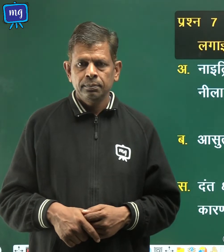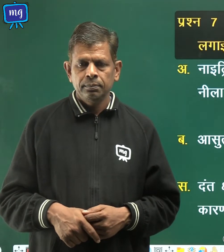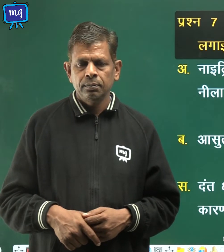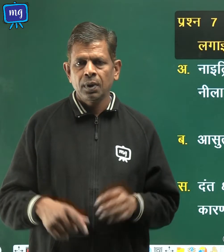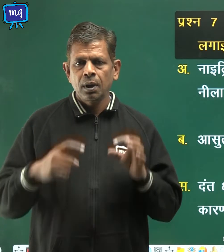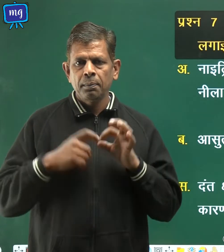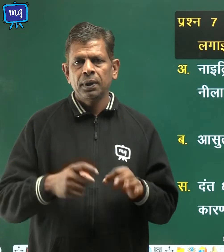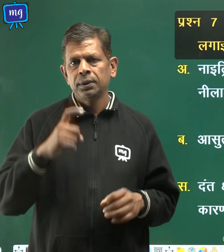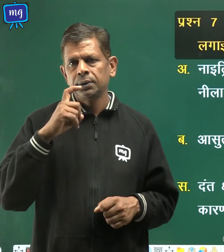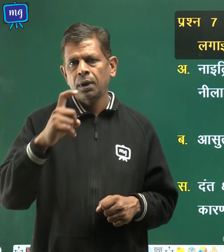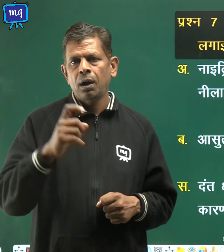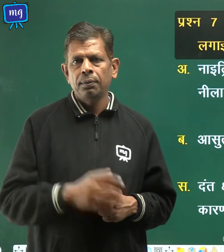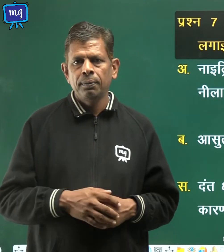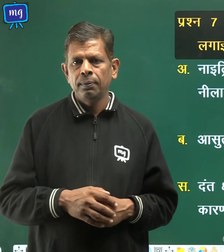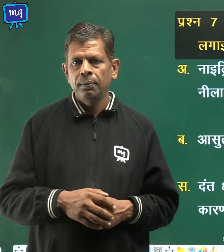प्रश्न 7,